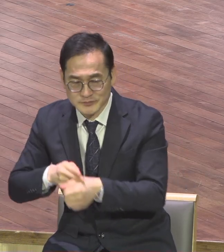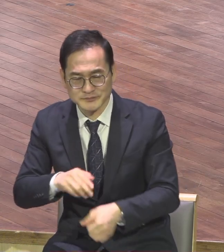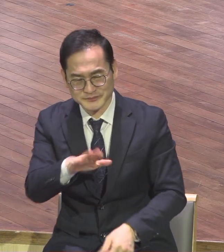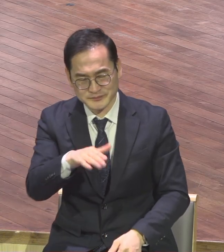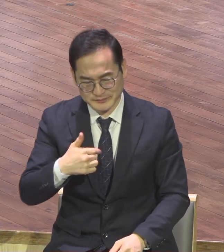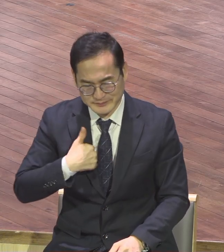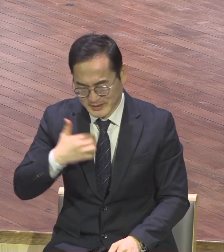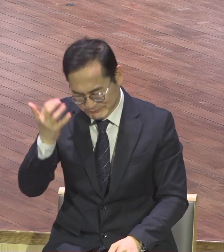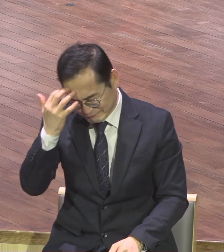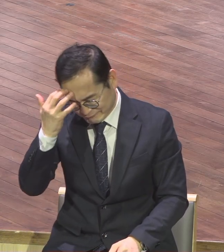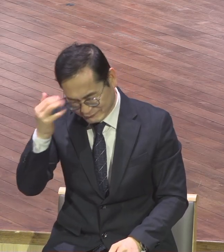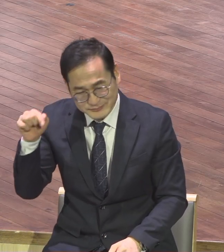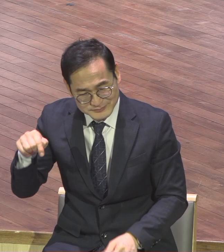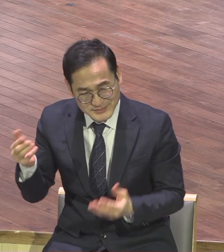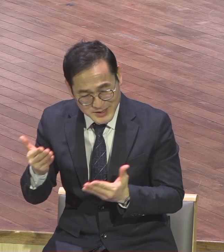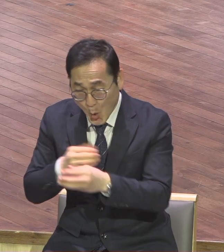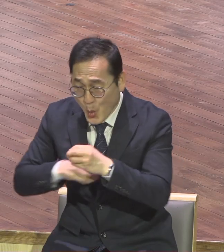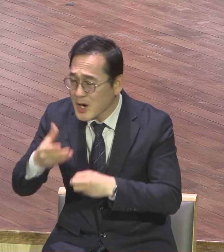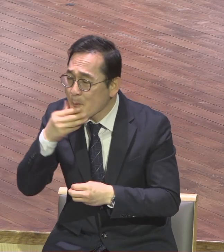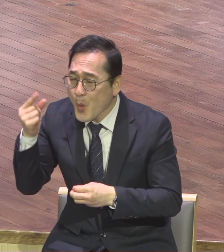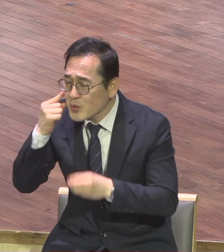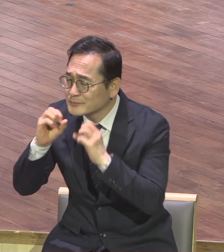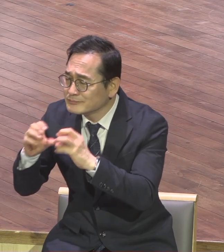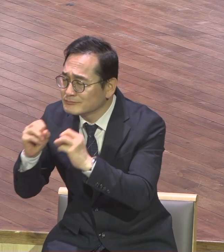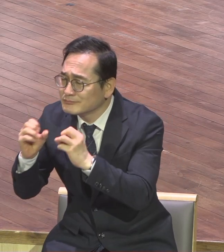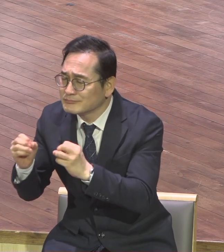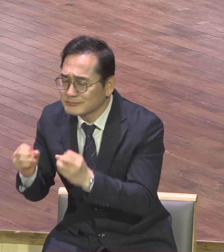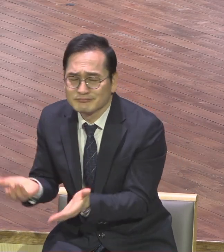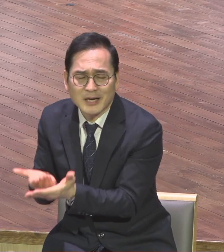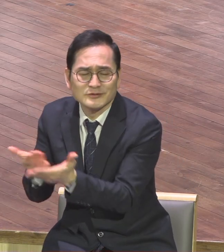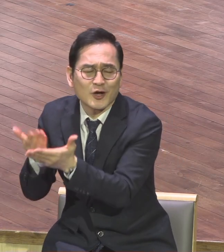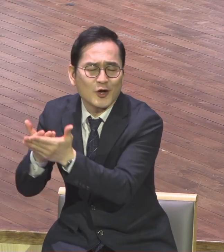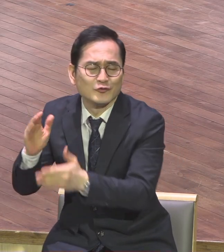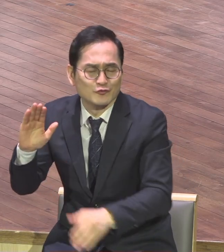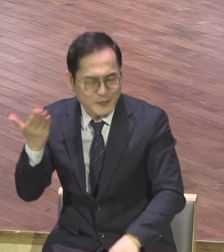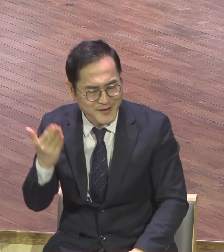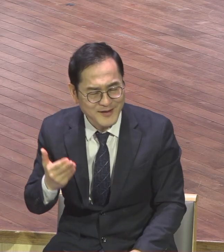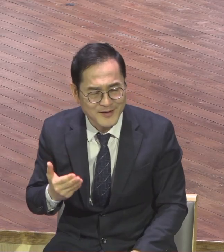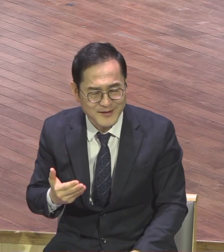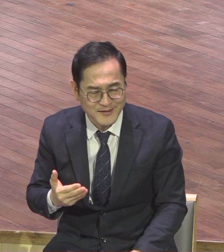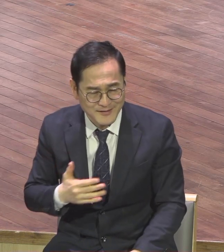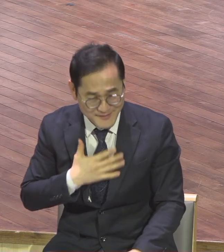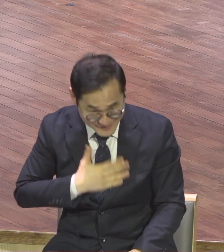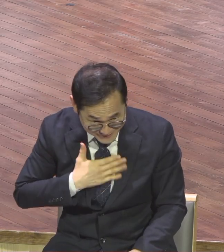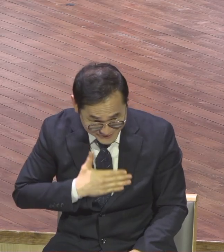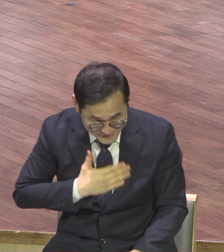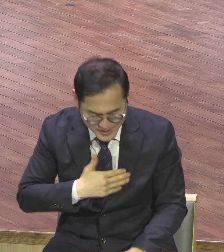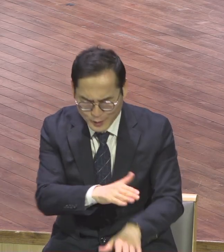일이 도리어 복음 전파의 진전이 된 줄을 너희가 알기를 원하노라.